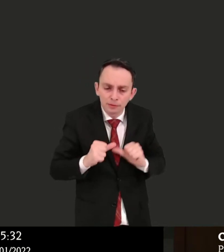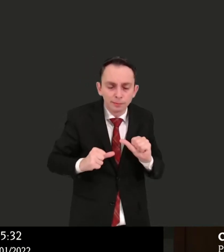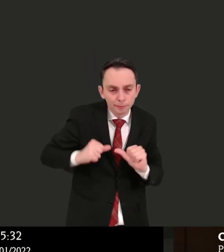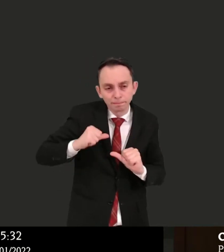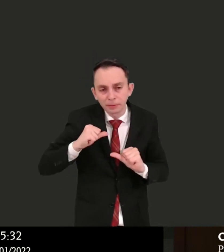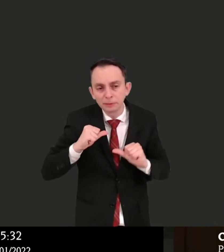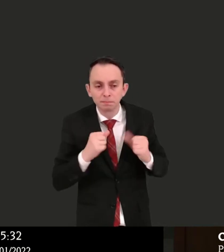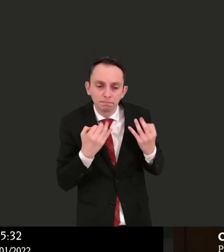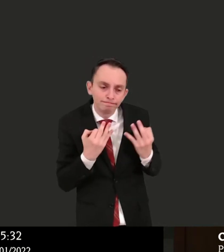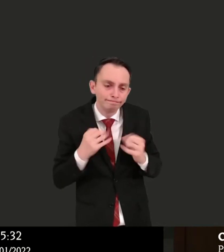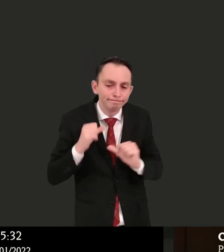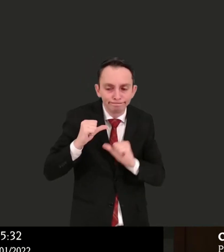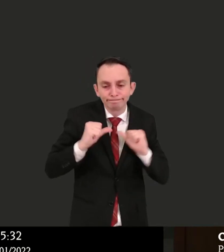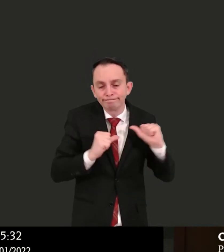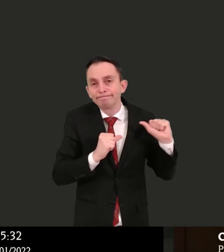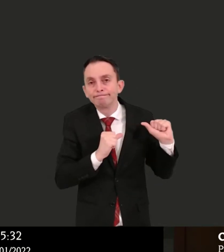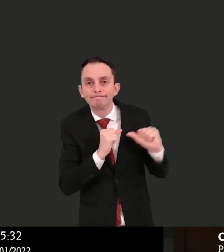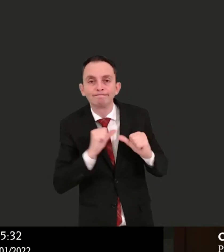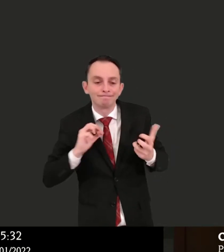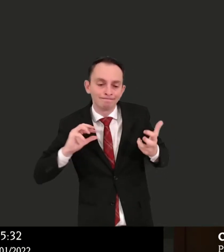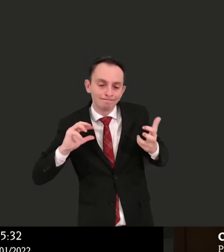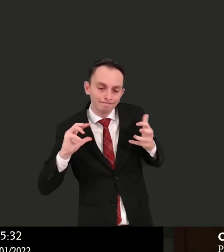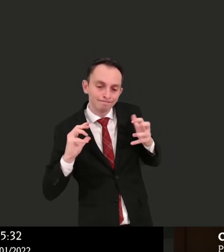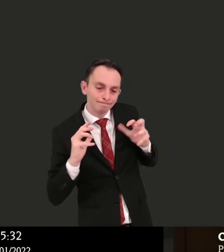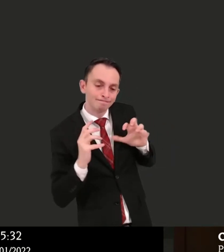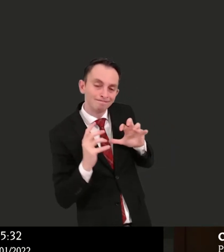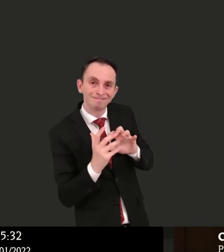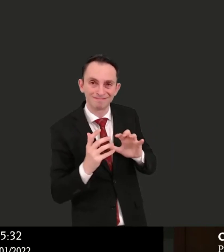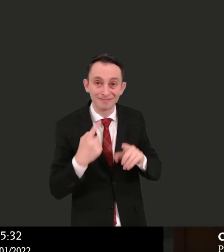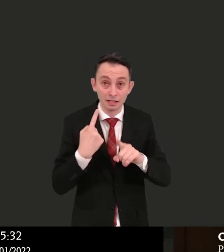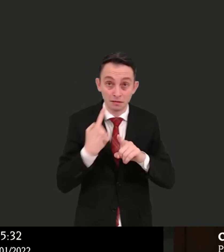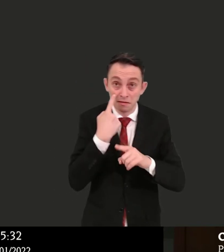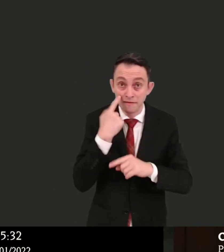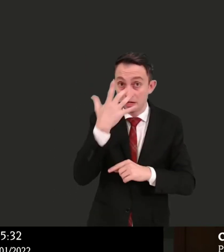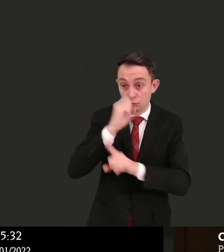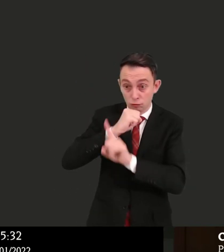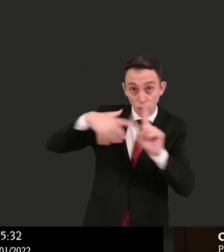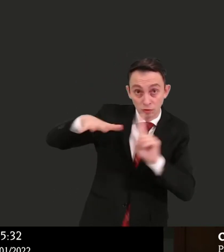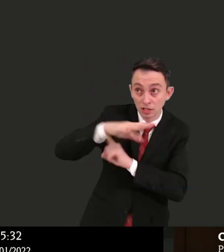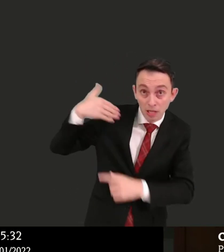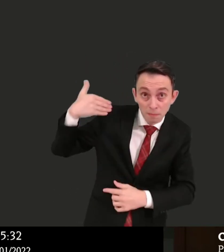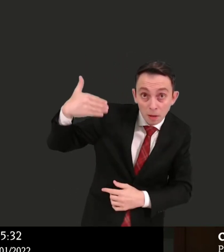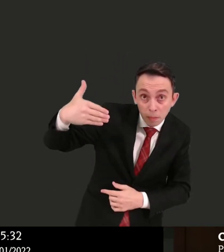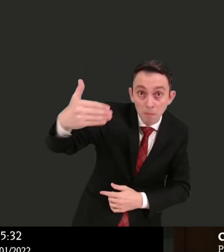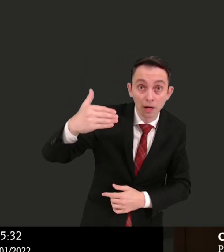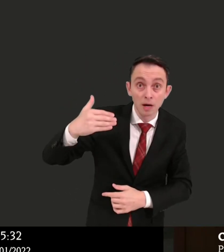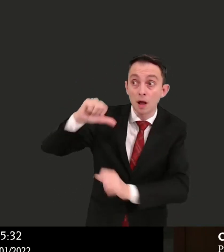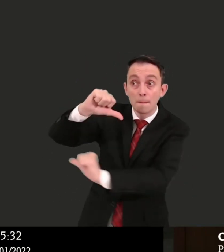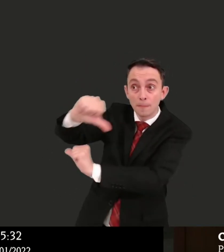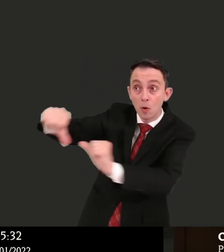com muita clareza que a humanidade caminha não é para um aperfeiçoamento, ainda que sob a